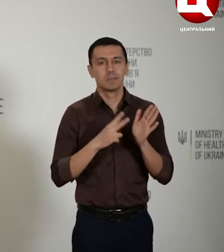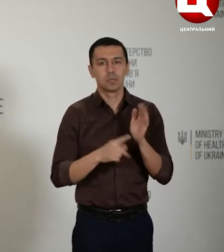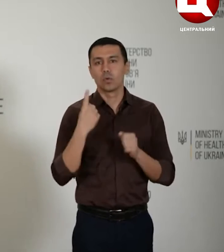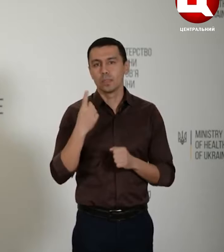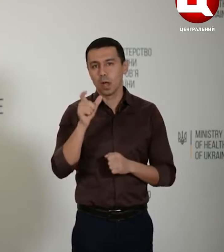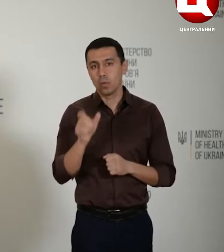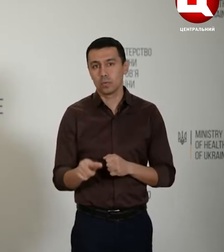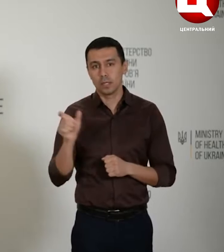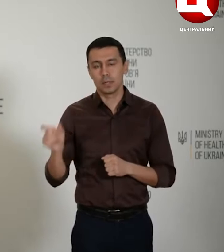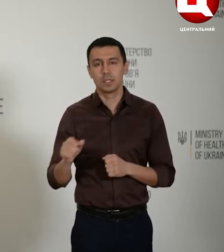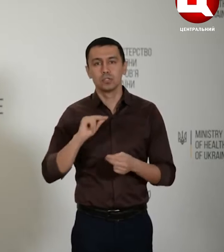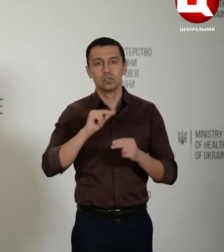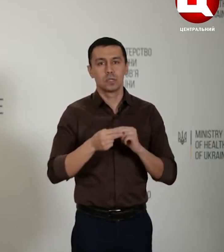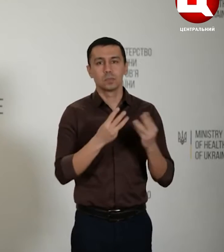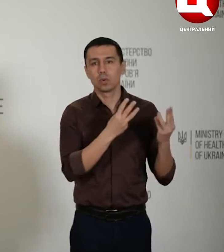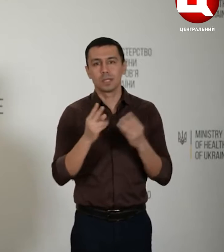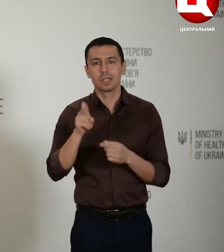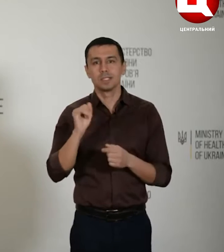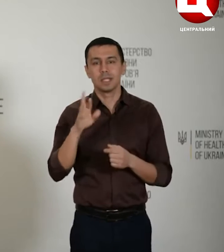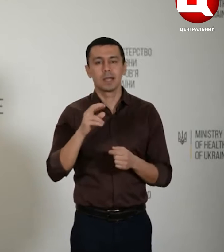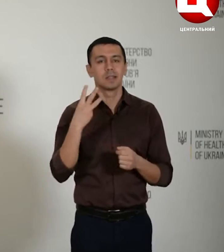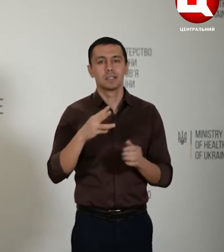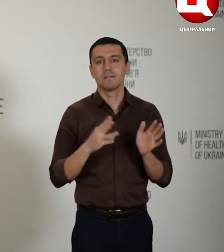671 людина, через портал «Дія»